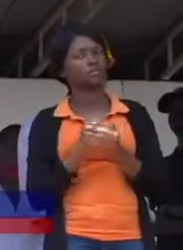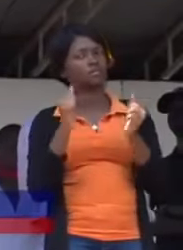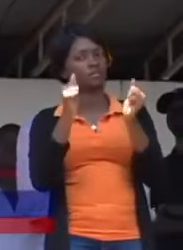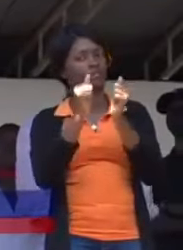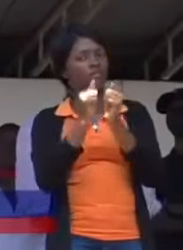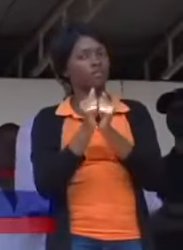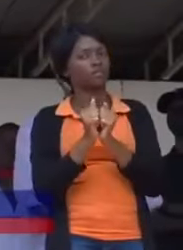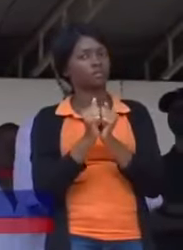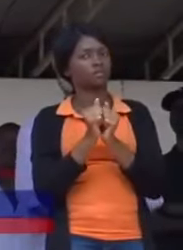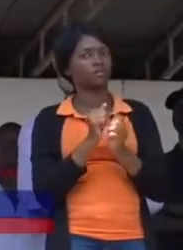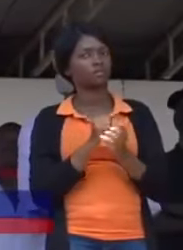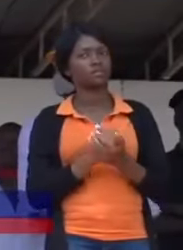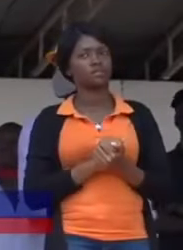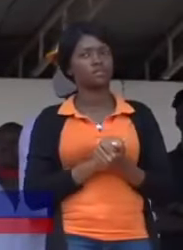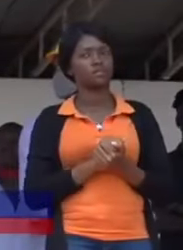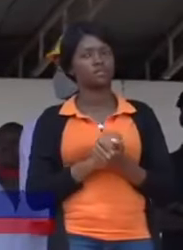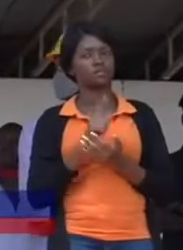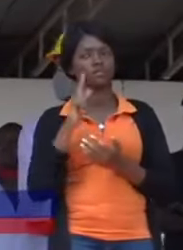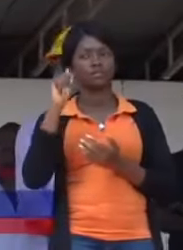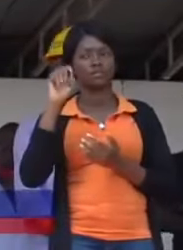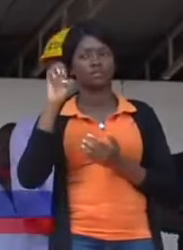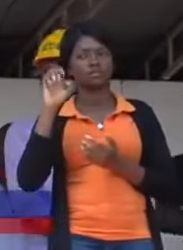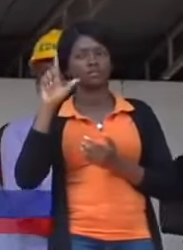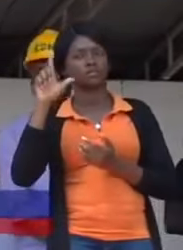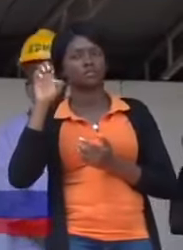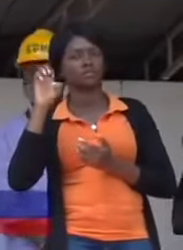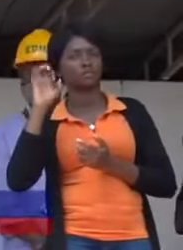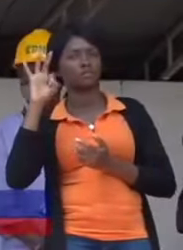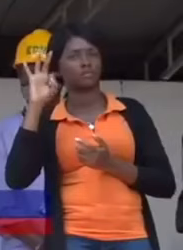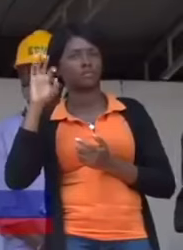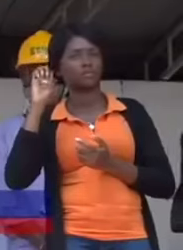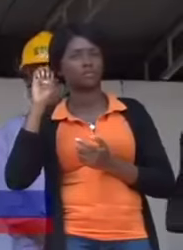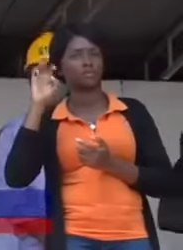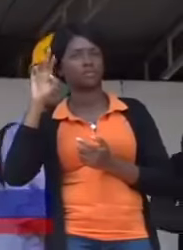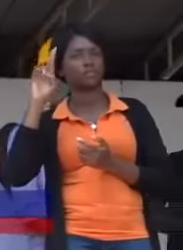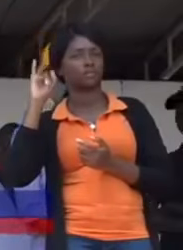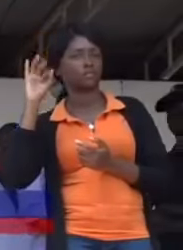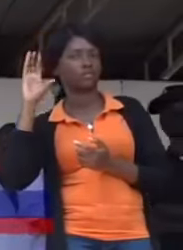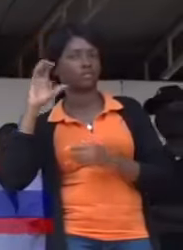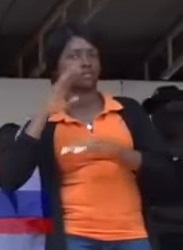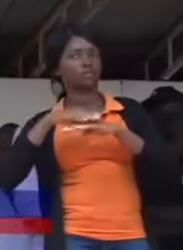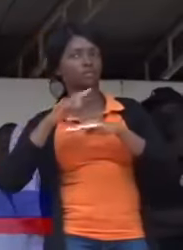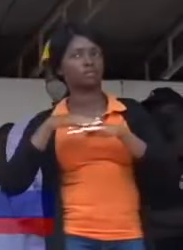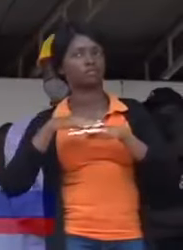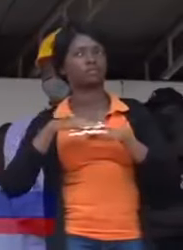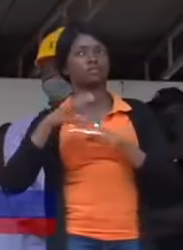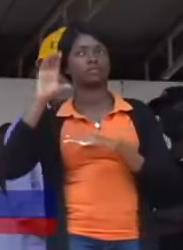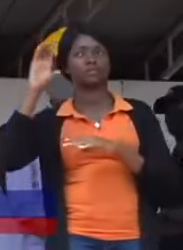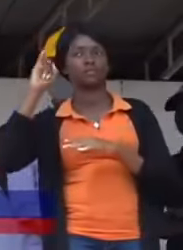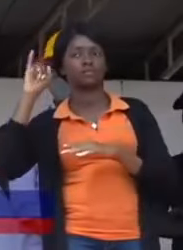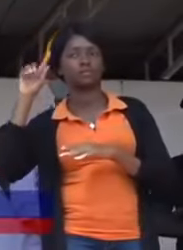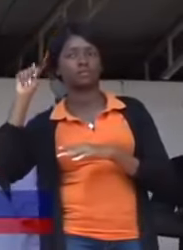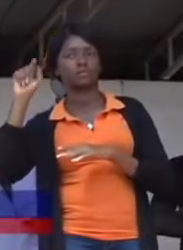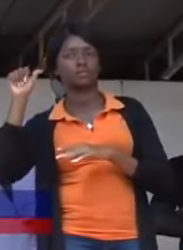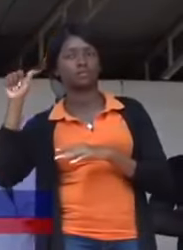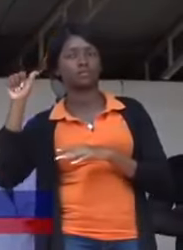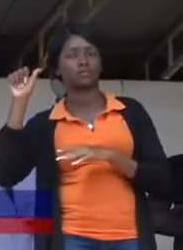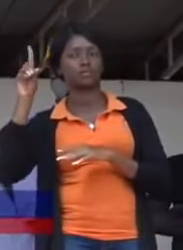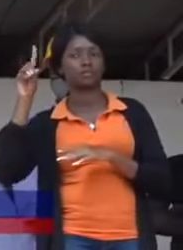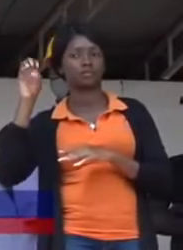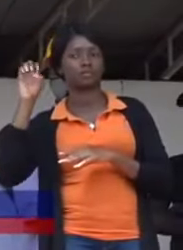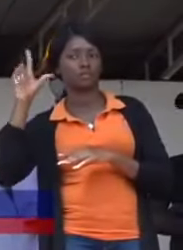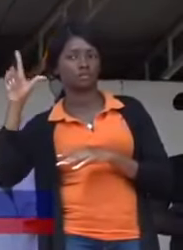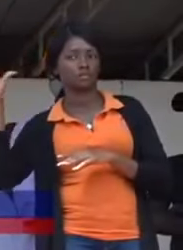avec téléphérique sur Citadelle là. Étude la fini, li révélé c'est 4,5